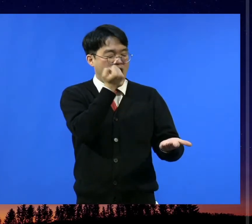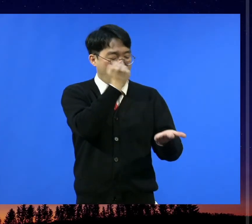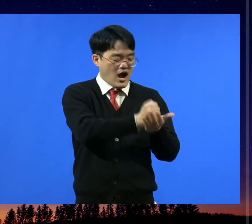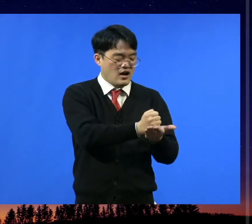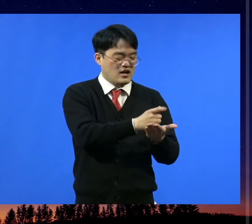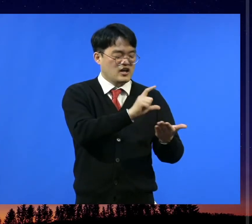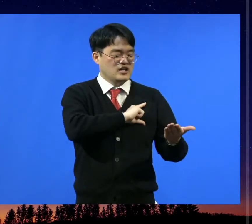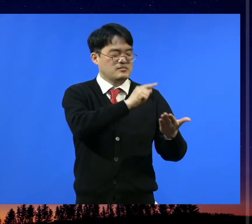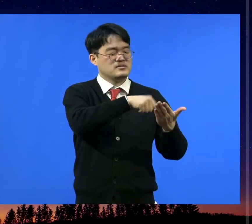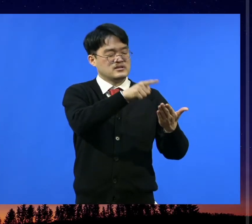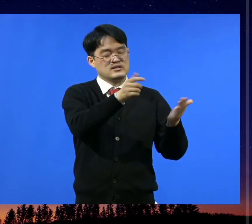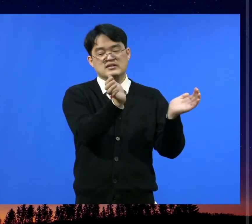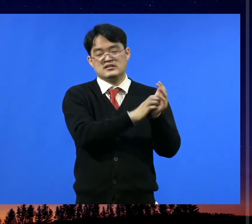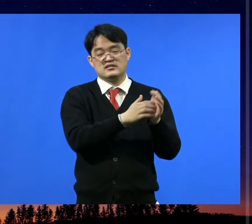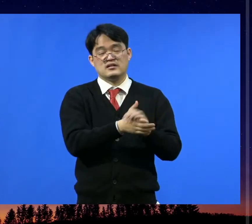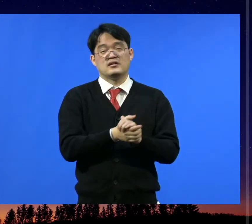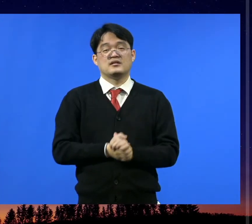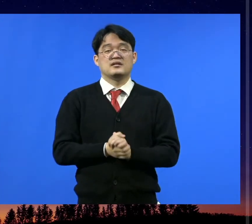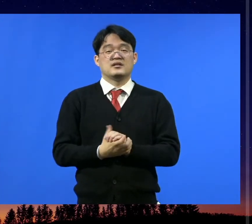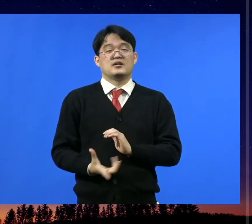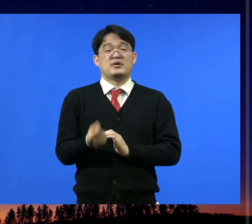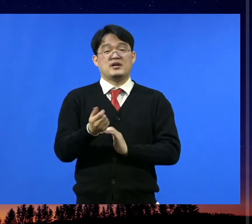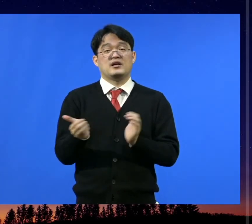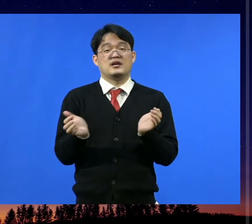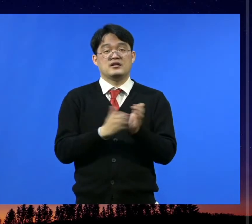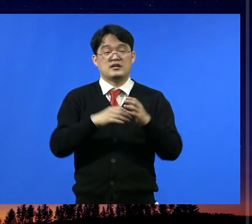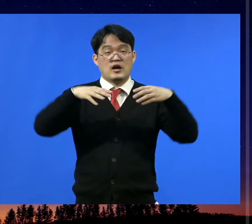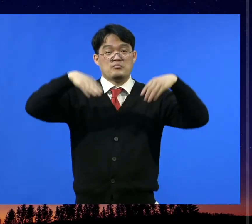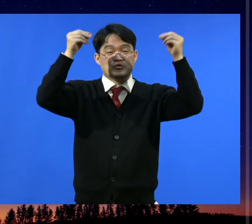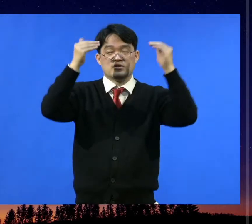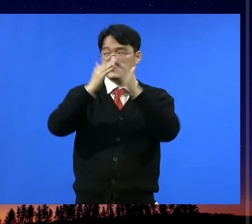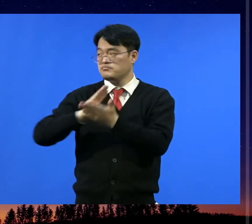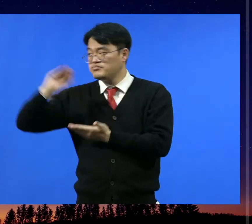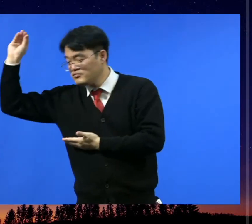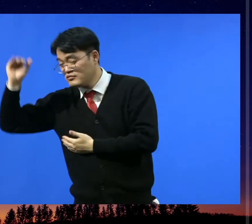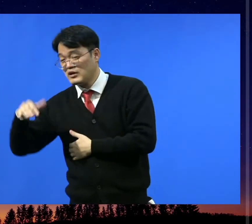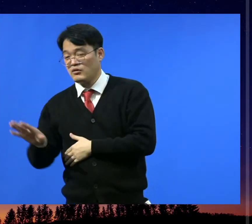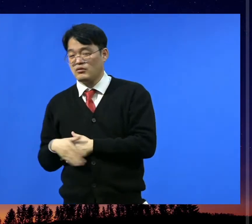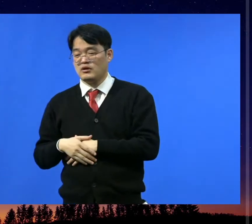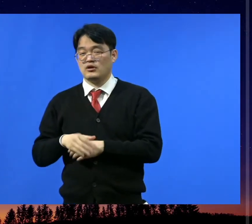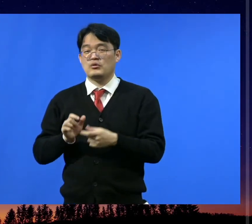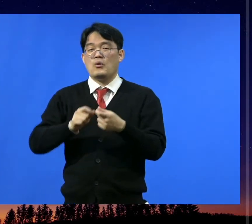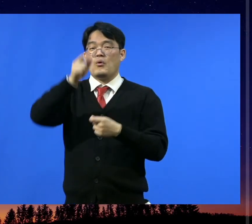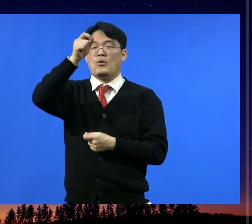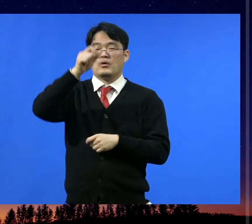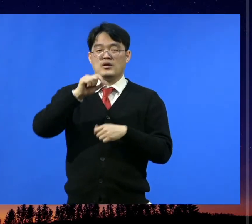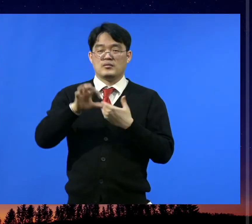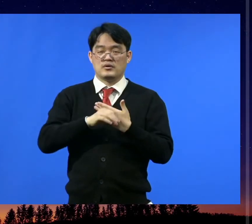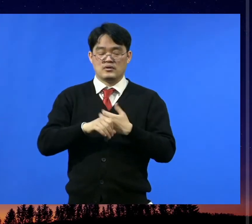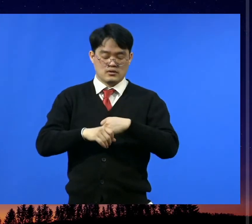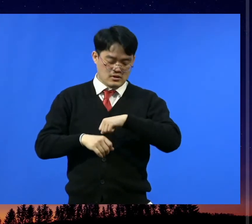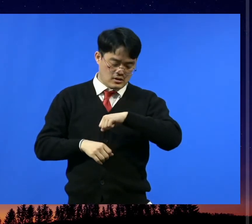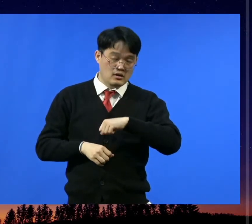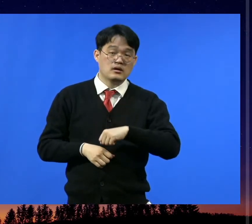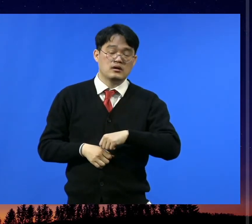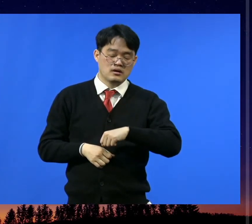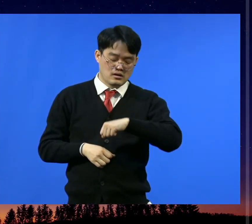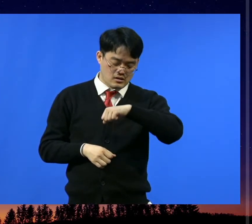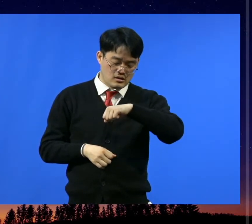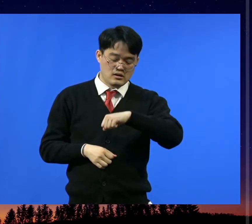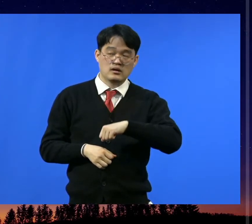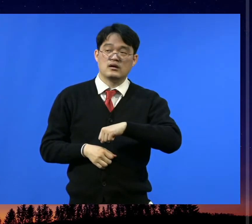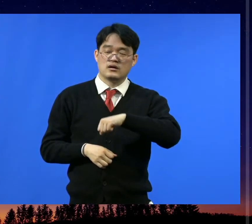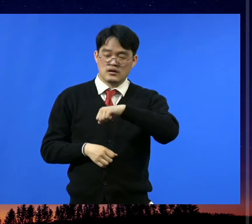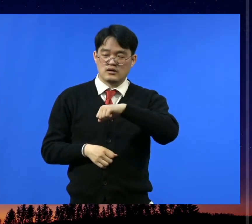그래 어떻게 해서는 빨리 가기를 원하고 좀 오래 하면 자꾸 시계 쳐다보고 이러면서 형식화되는 거예요.